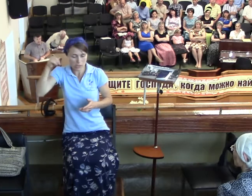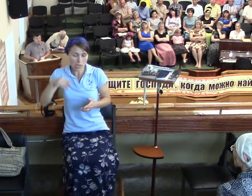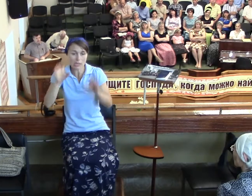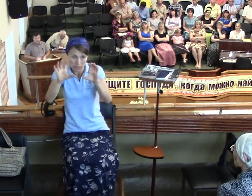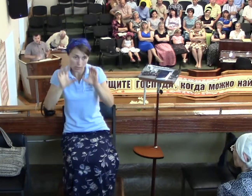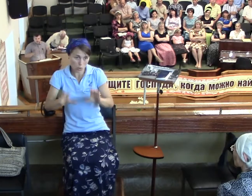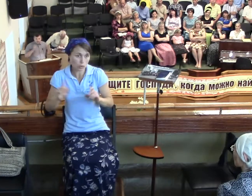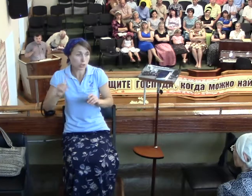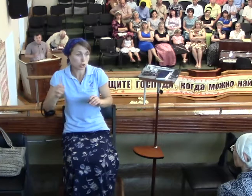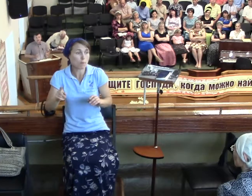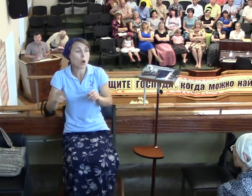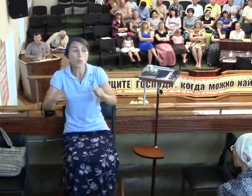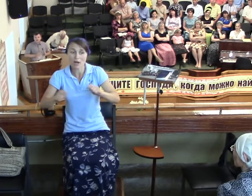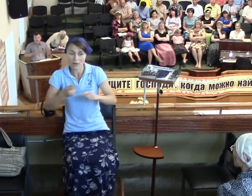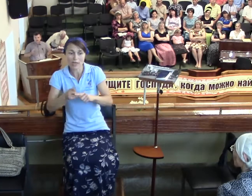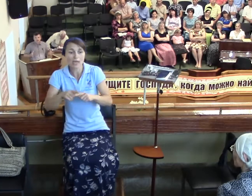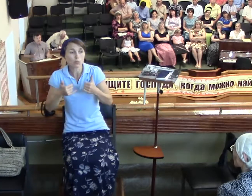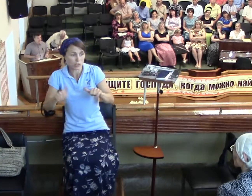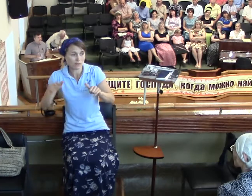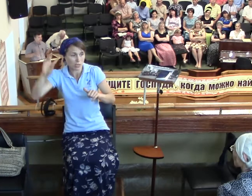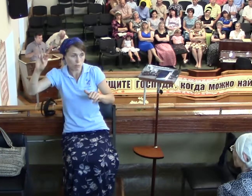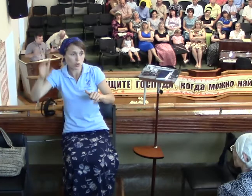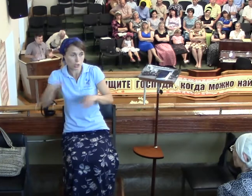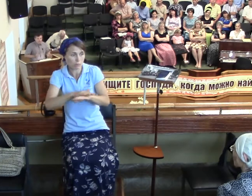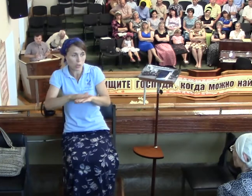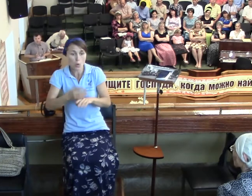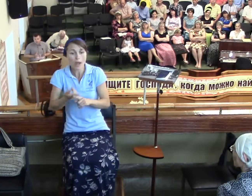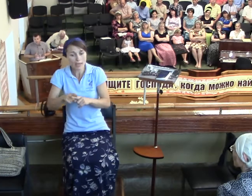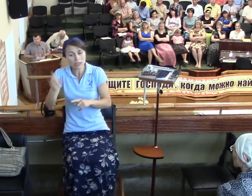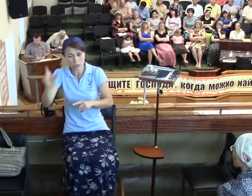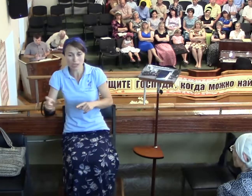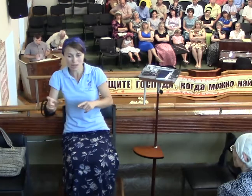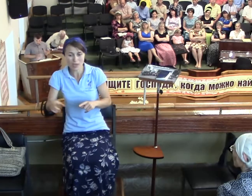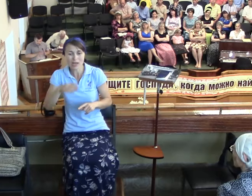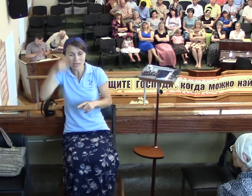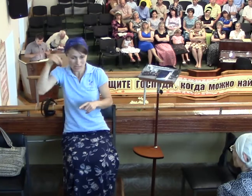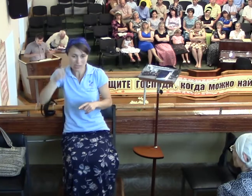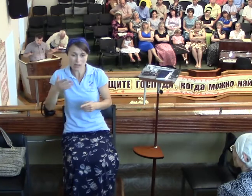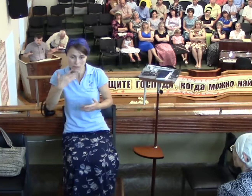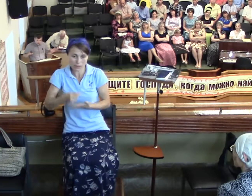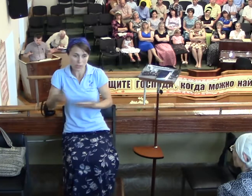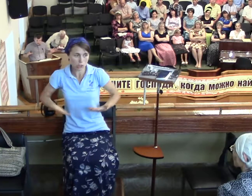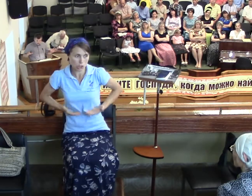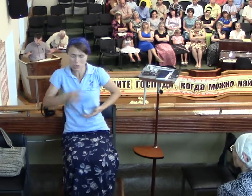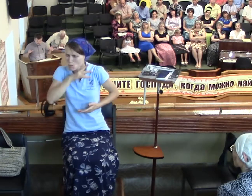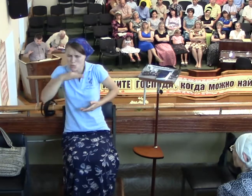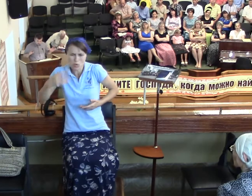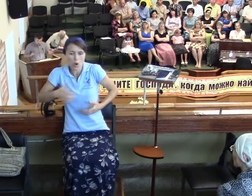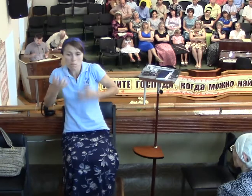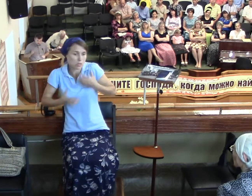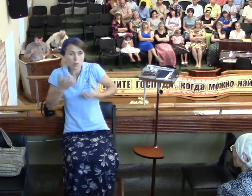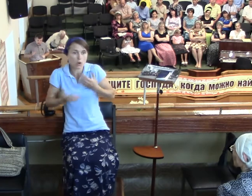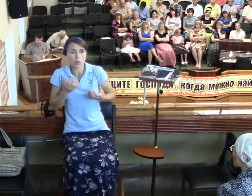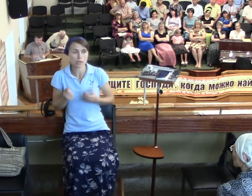удивительным народом. И вот этот человек, который в своей жизни знал множество беспокойства, он подытоживает, и он говорит во